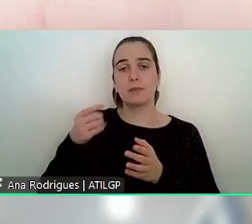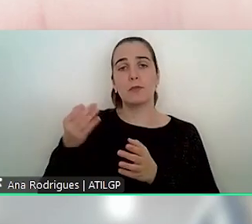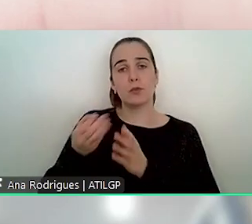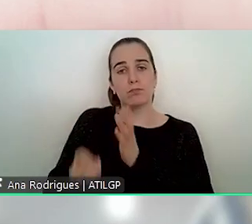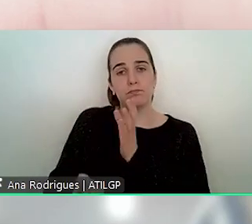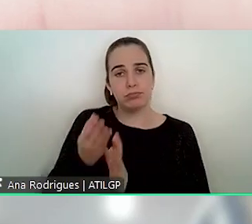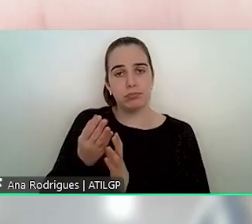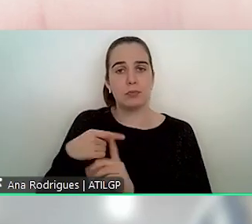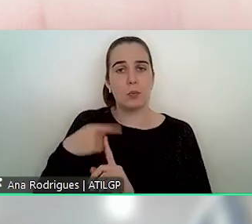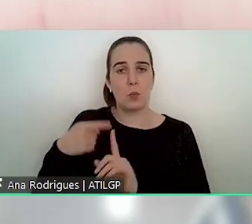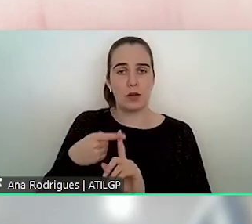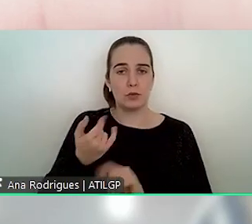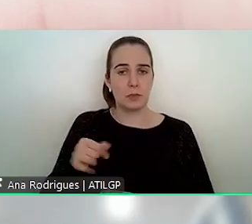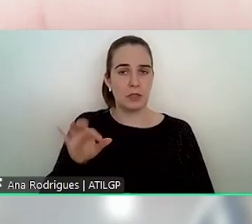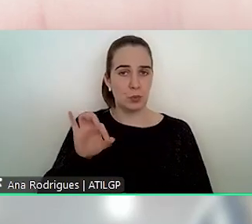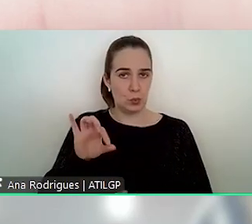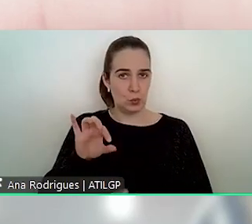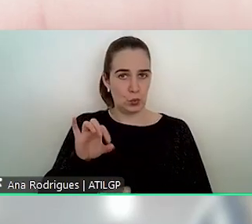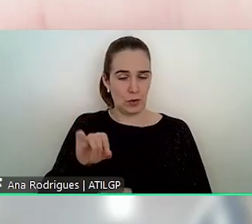pertence um conjunto de entidades,